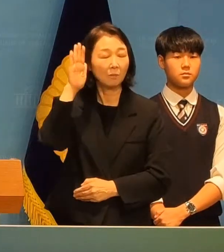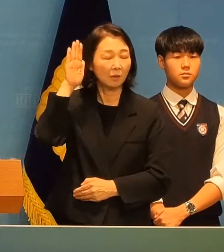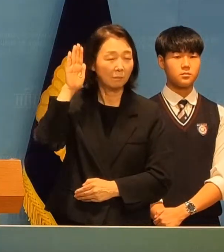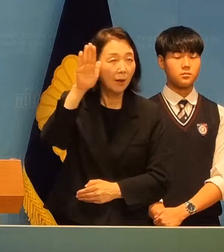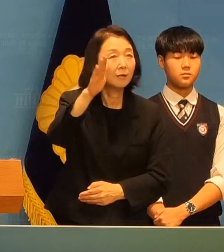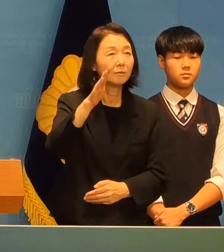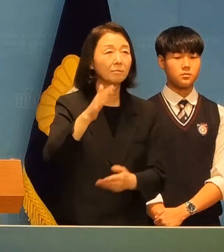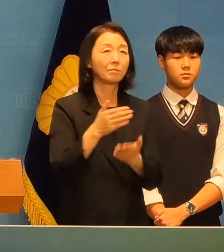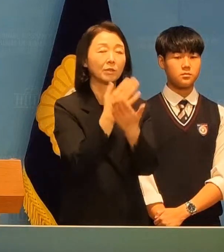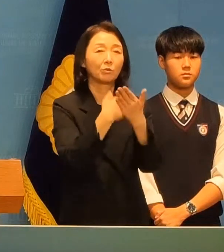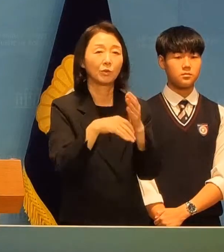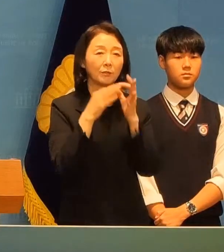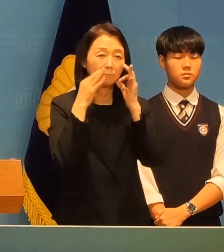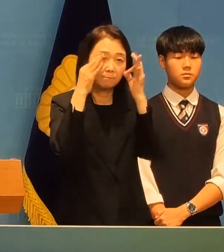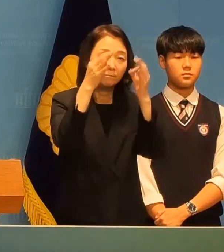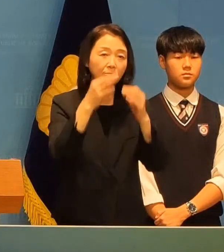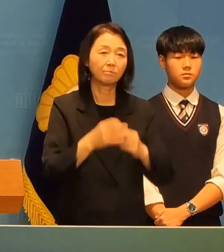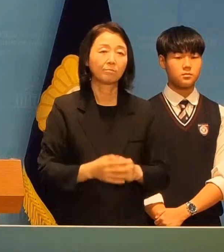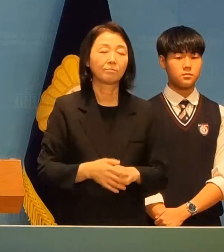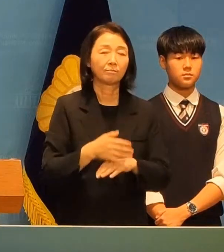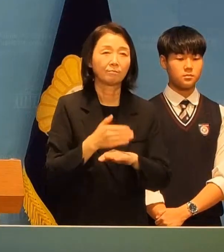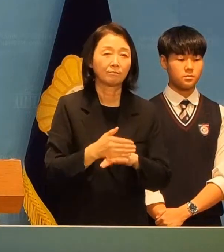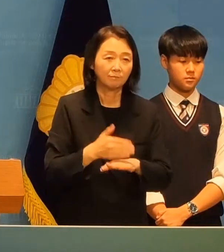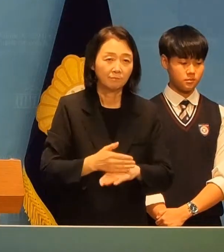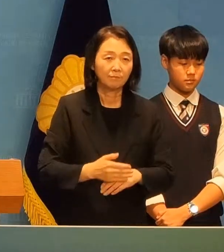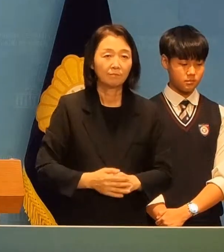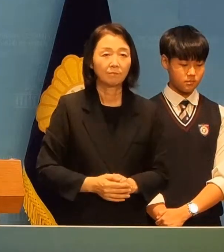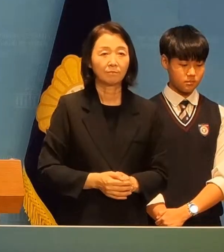위해 최선을 다하겠습니다. 감사합니다.